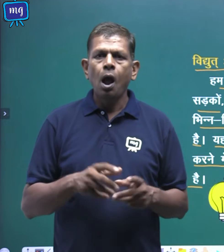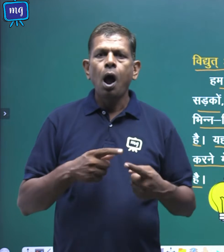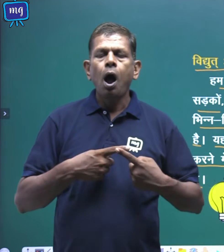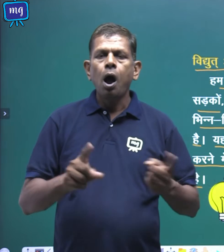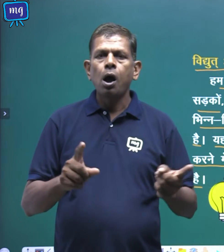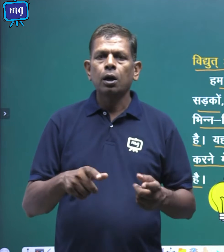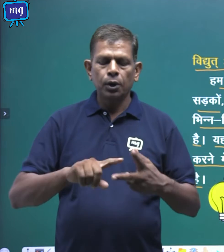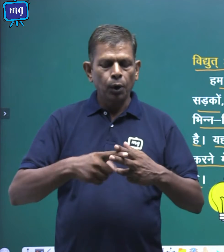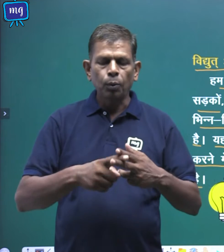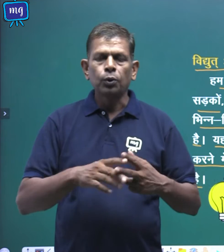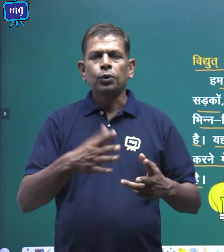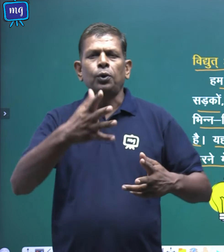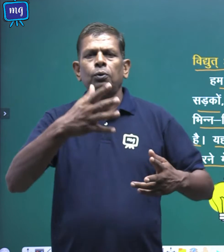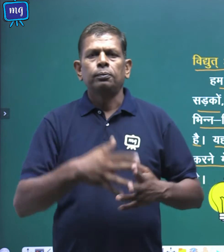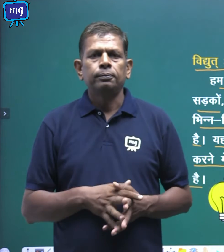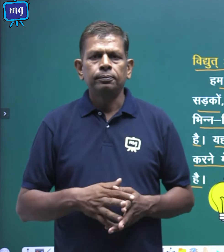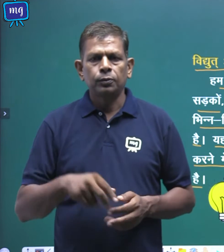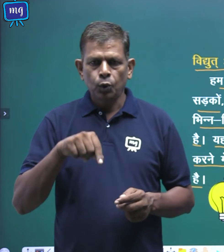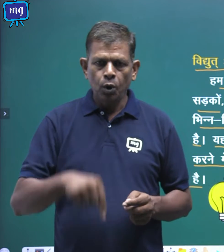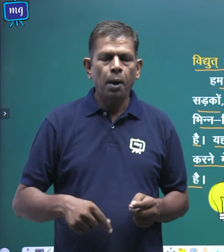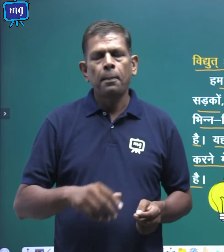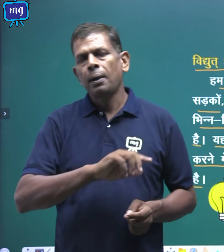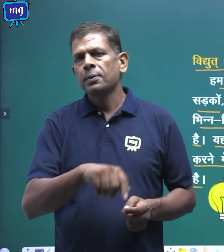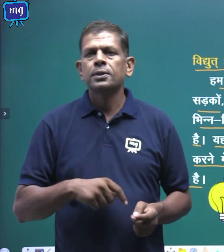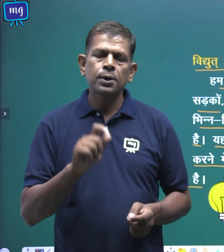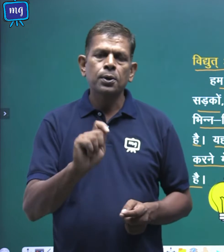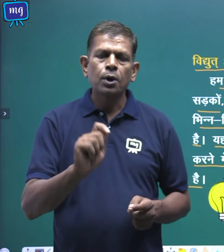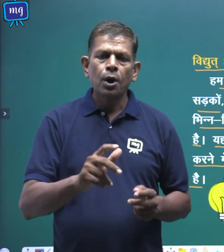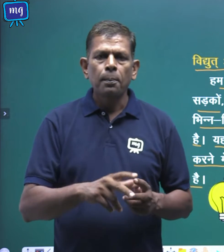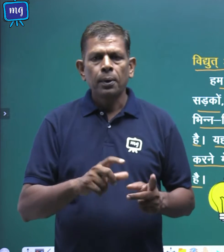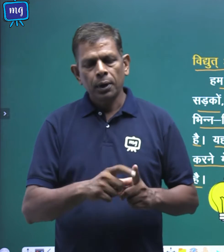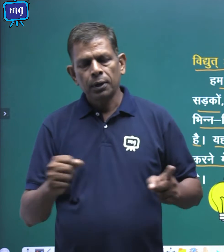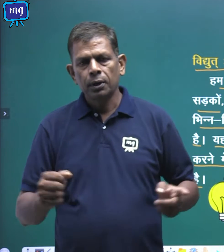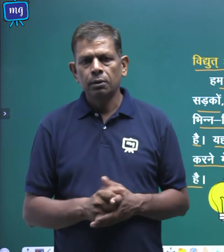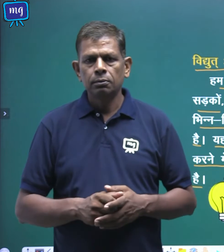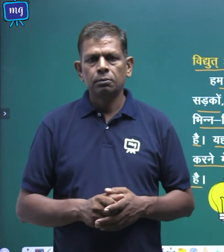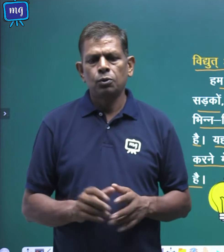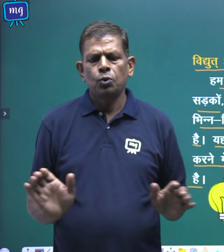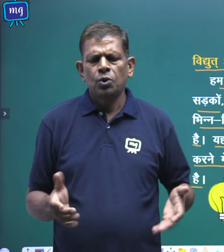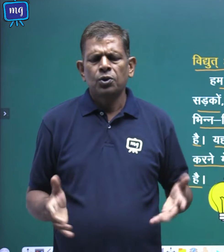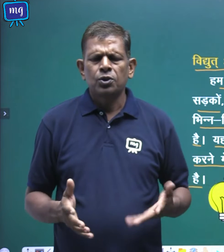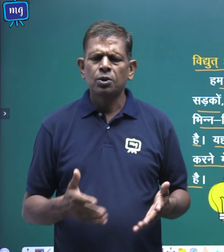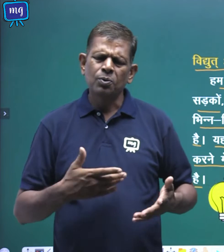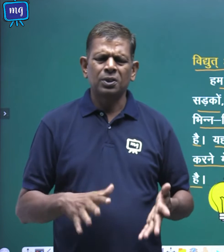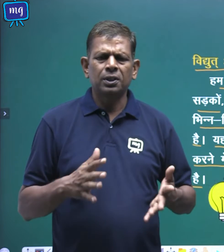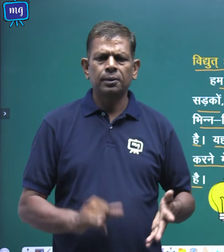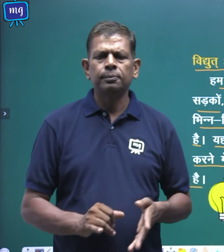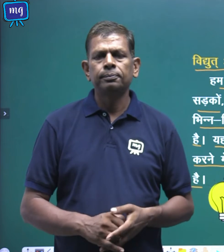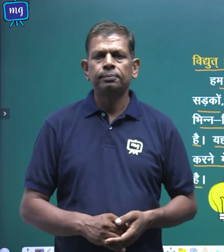विद्युत नहीं हो तो हमसे काम करना बहुत असंभव हो जाता है।